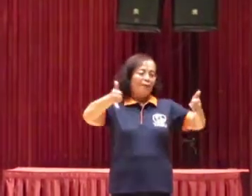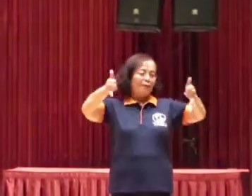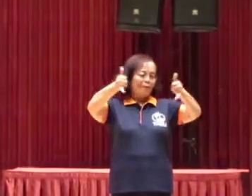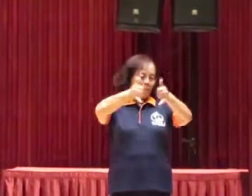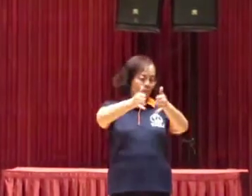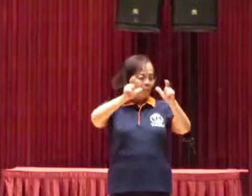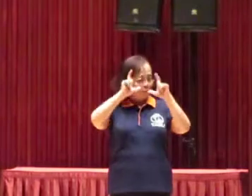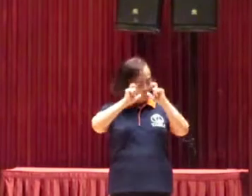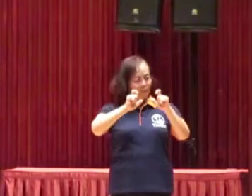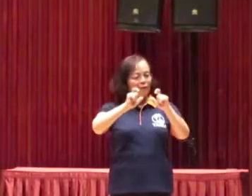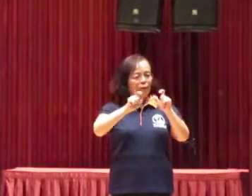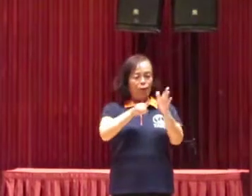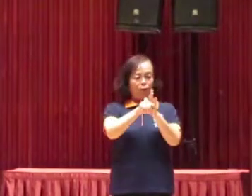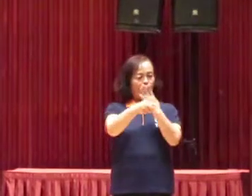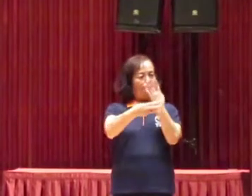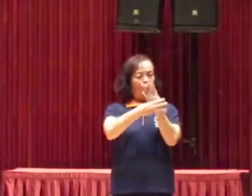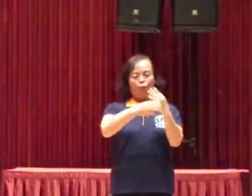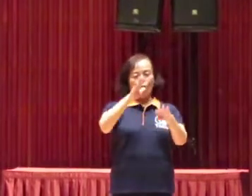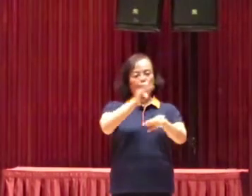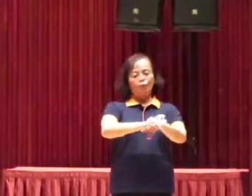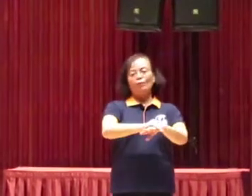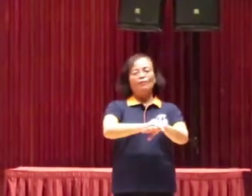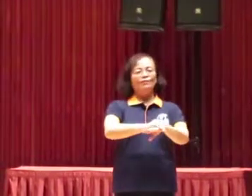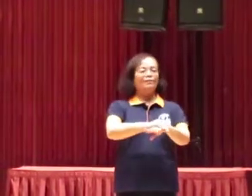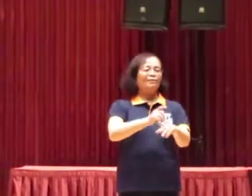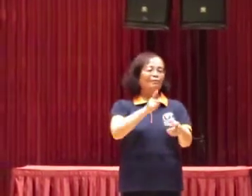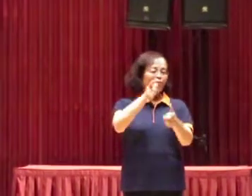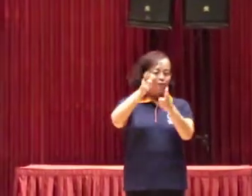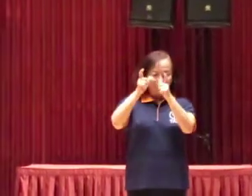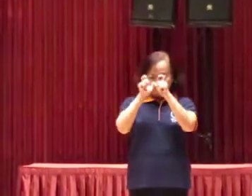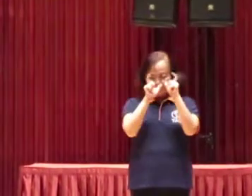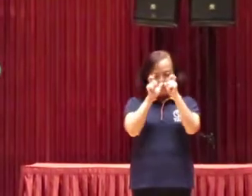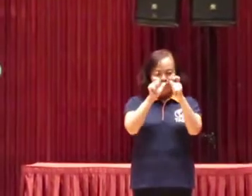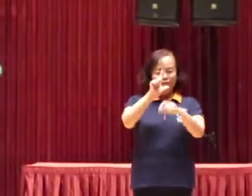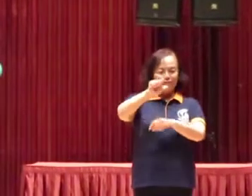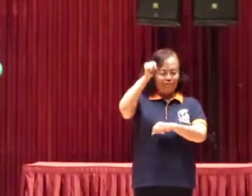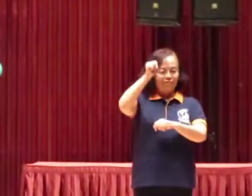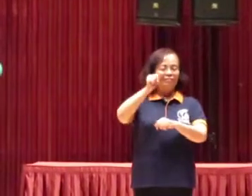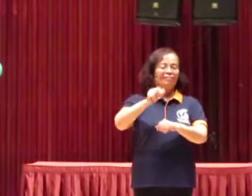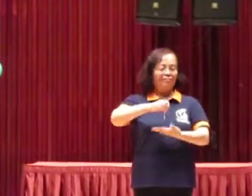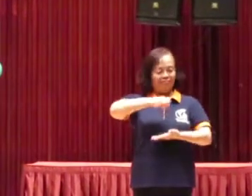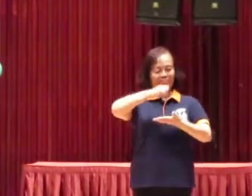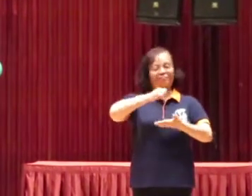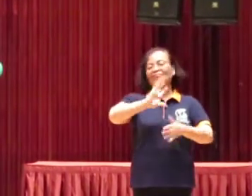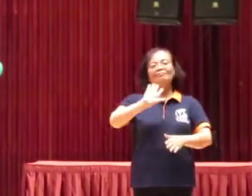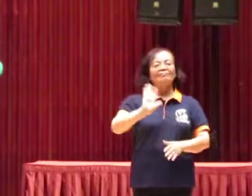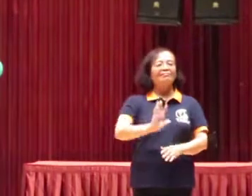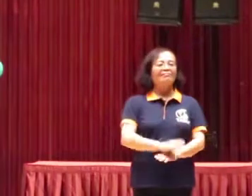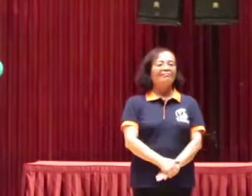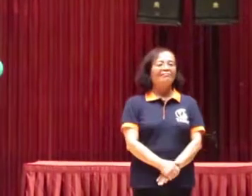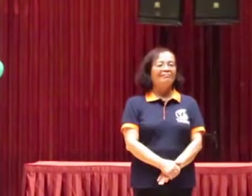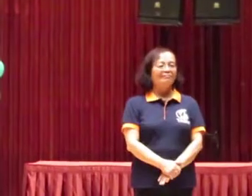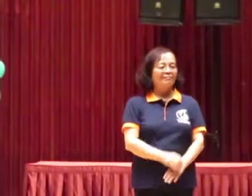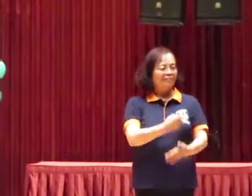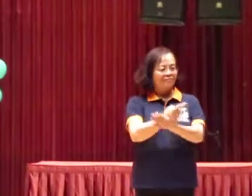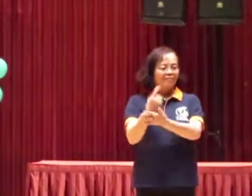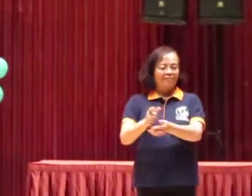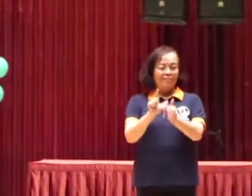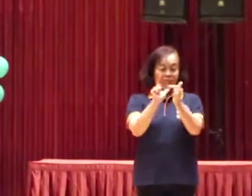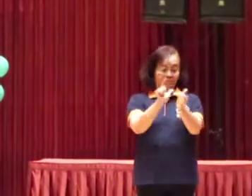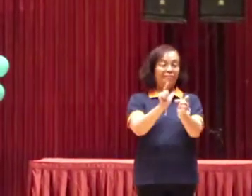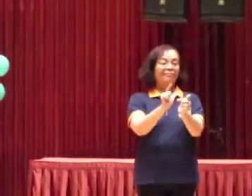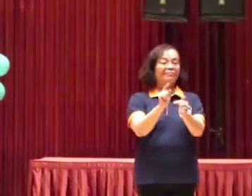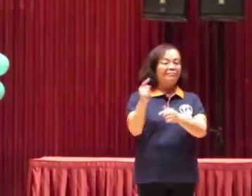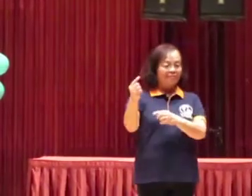照呢，由我们的专业摄影师会洗给大家哈，然后大家不用担心。那最重要就是说，我们会按照每一个区哈，每一